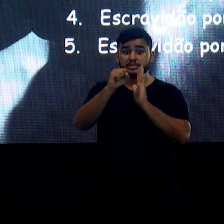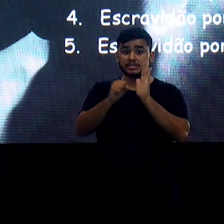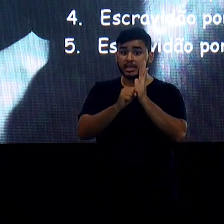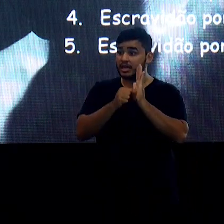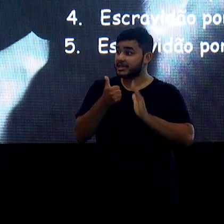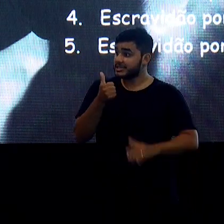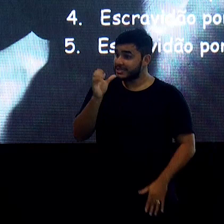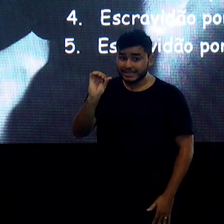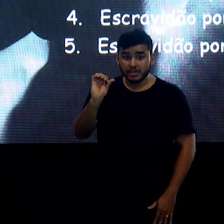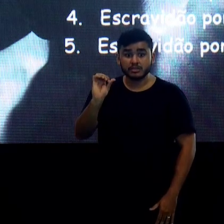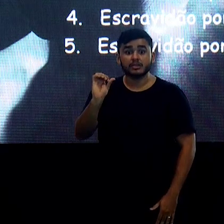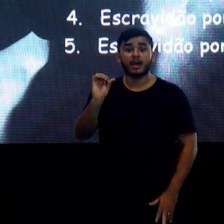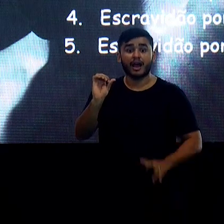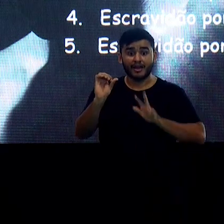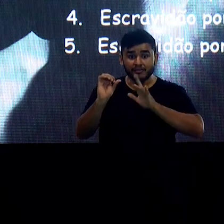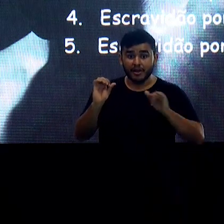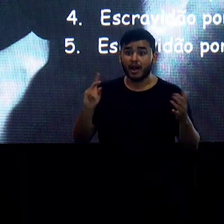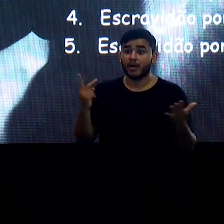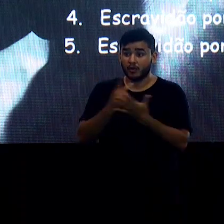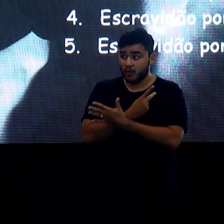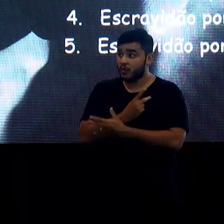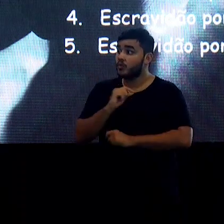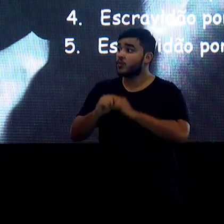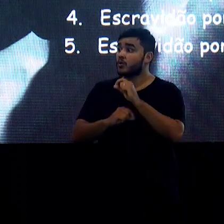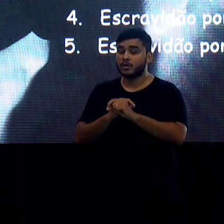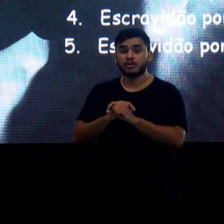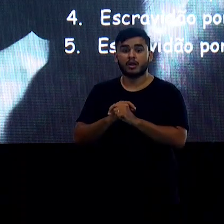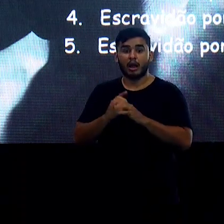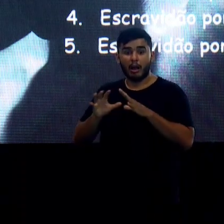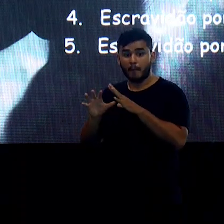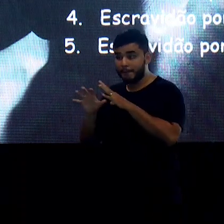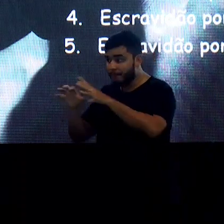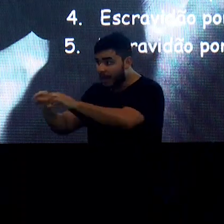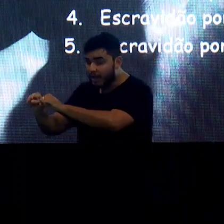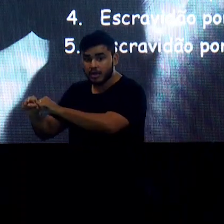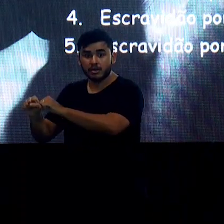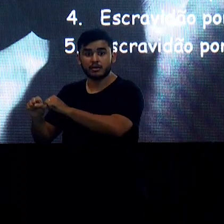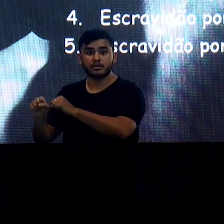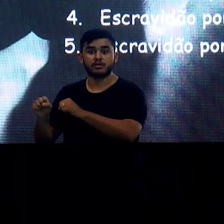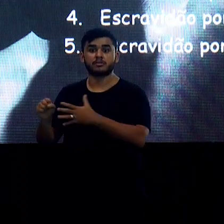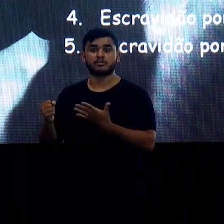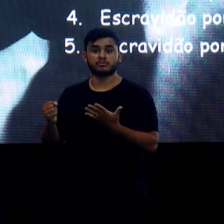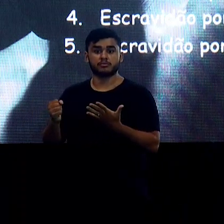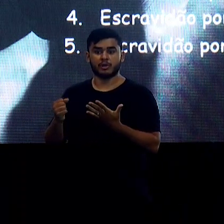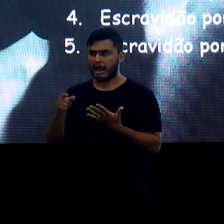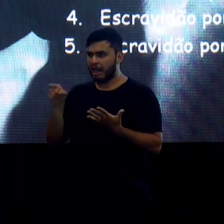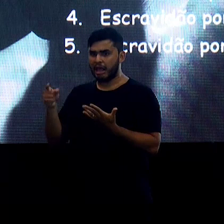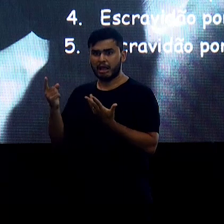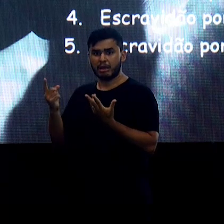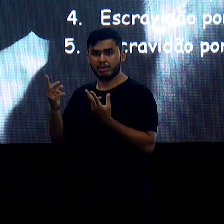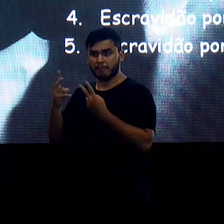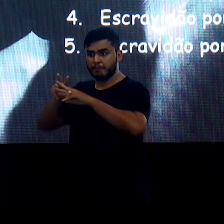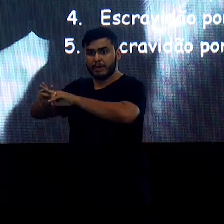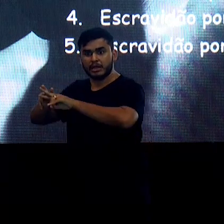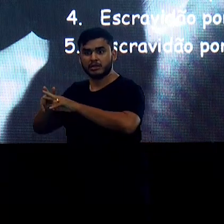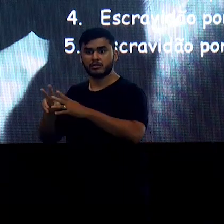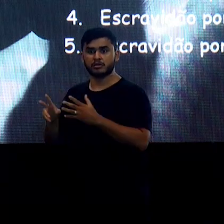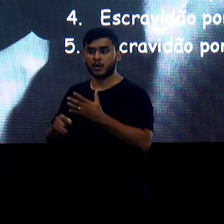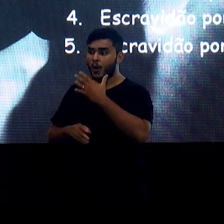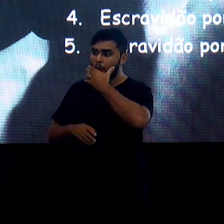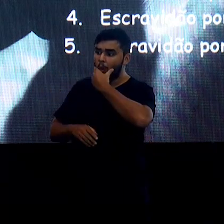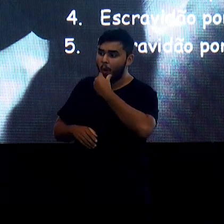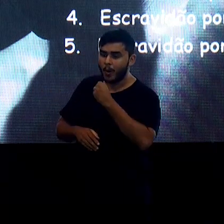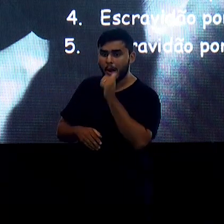conforto espiritual de poder capturar homens, seres humanos, pais e mães de